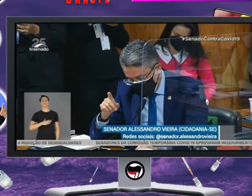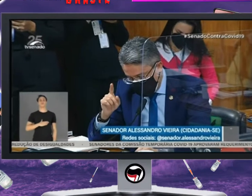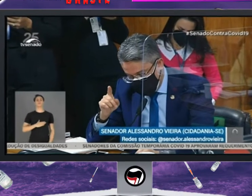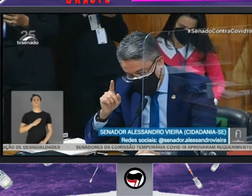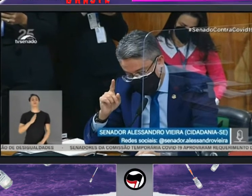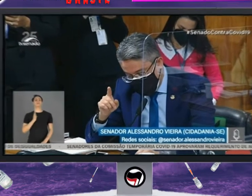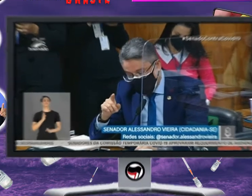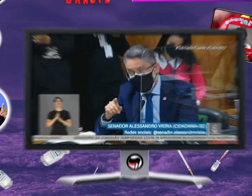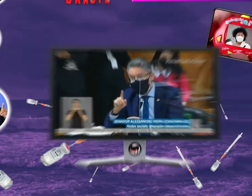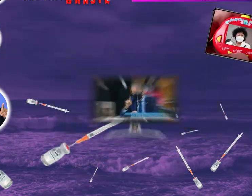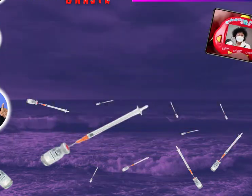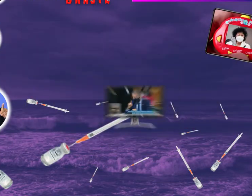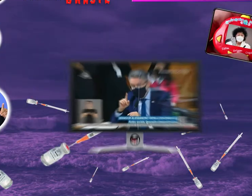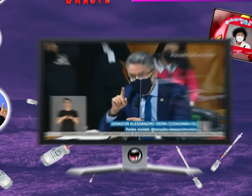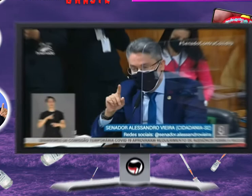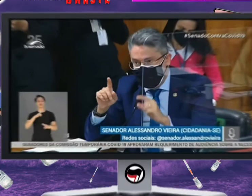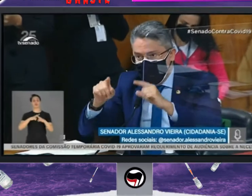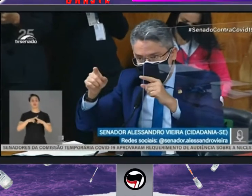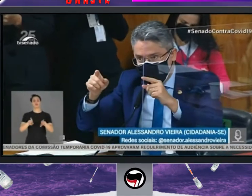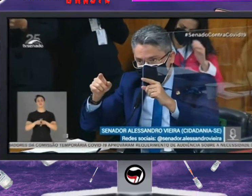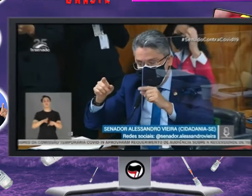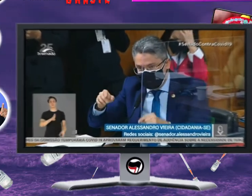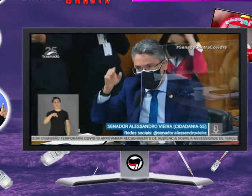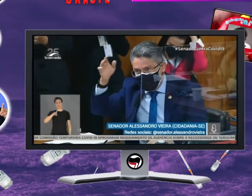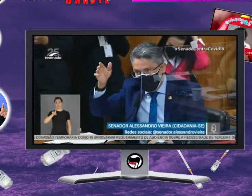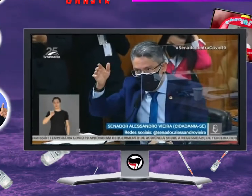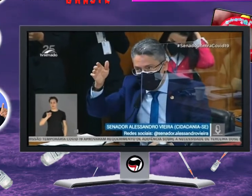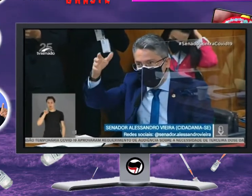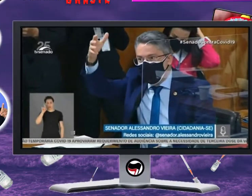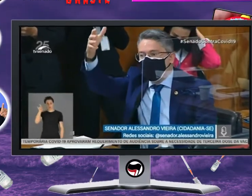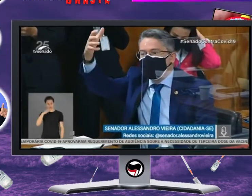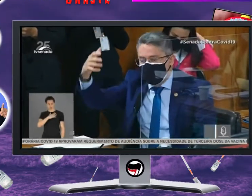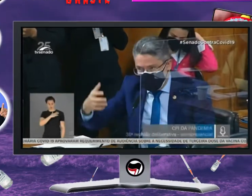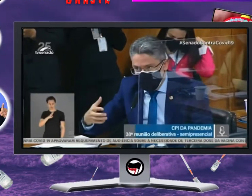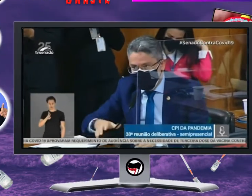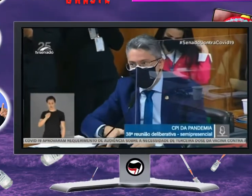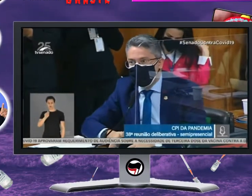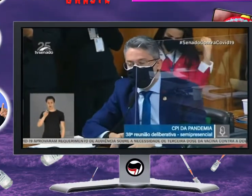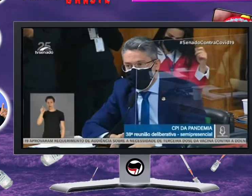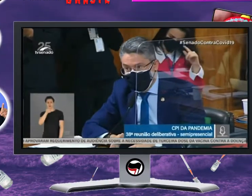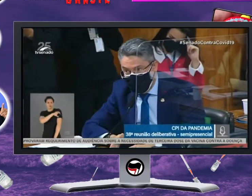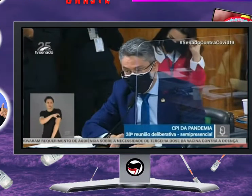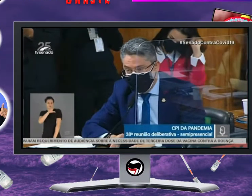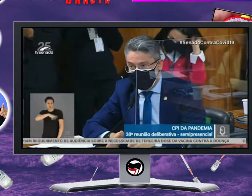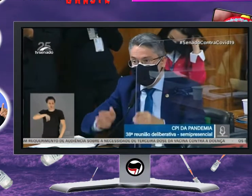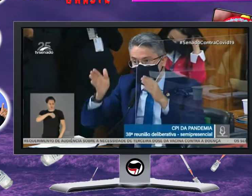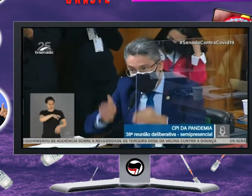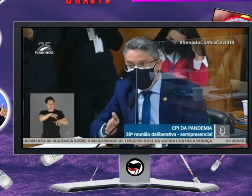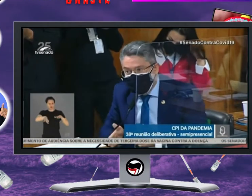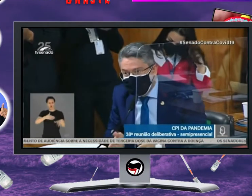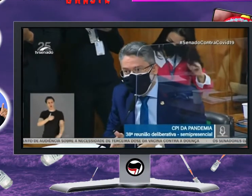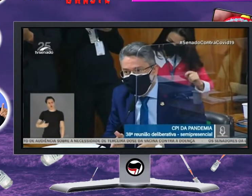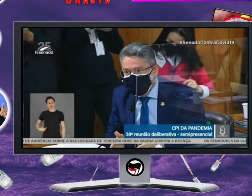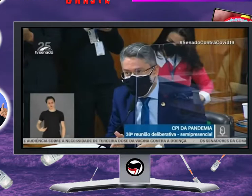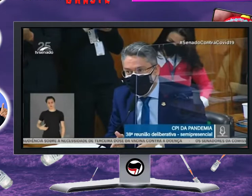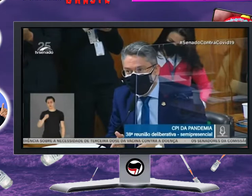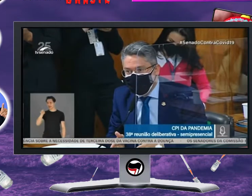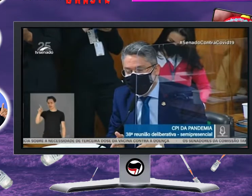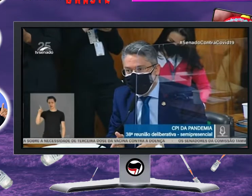Banco do Brasil, Caixa Econômica e BNDES. Esse cidadão, sentado na cadeira, coordenava as ações de todos esses órgãos. Se esse cidadão não precisa ser ouvido numa CPI que investiga